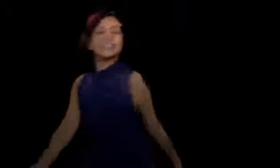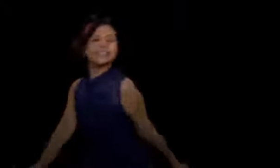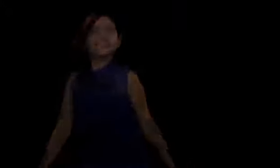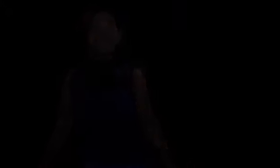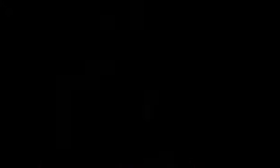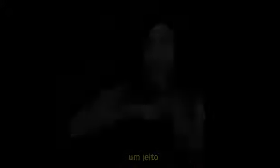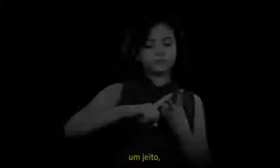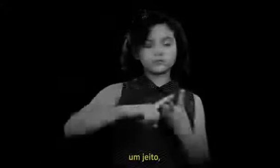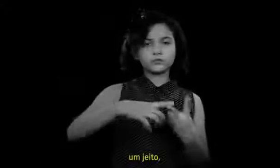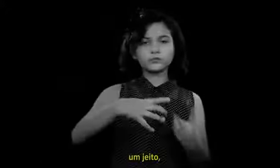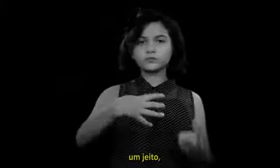Um jeito?